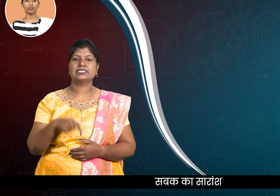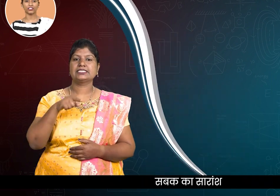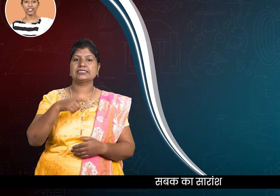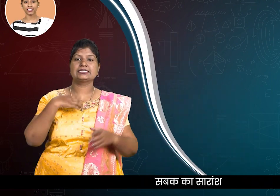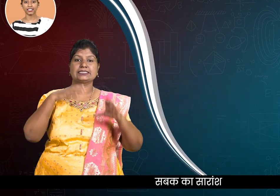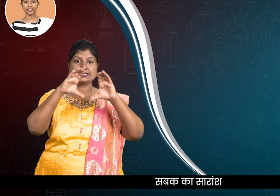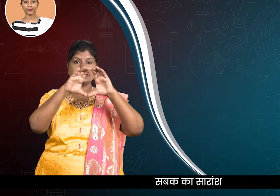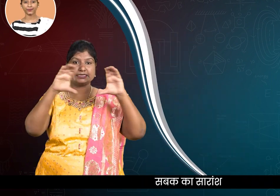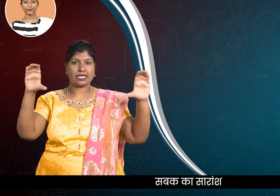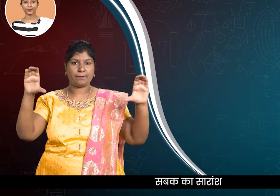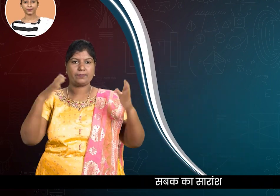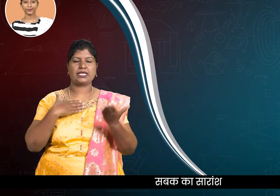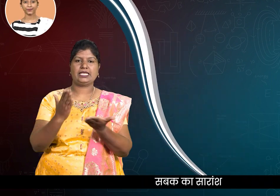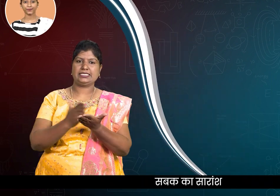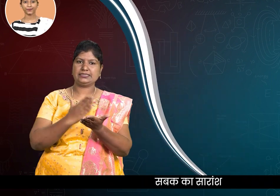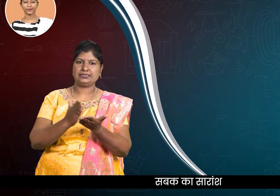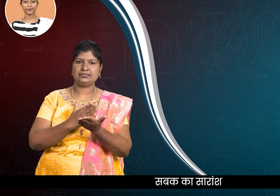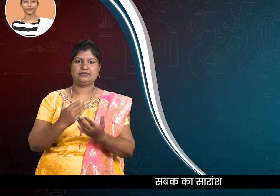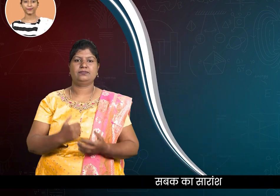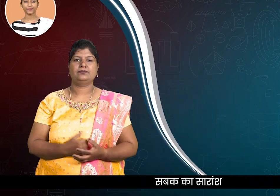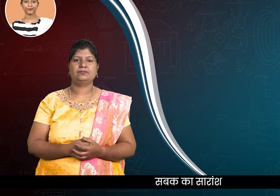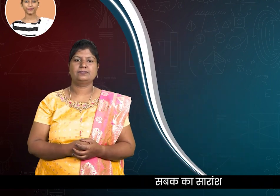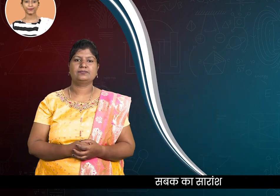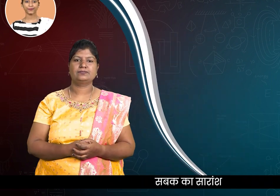सबका सारांश।